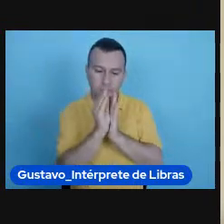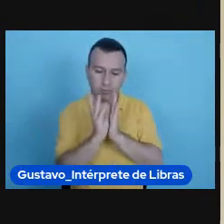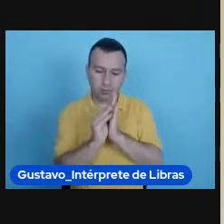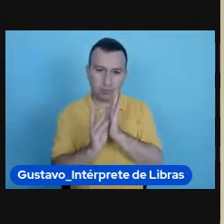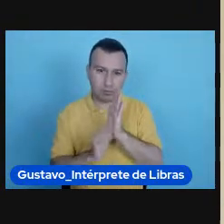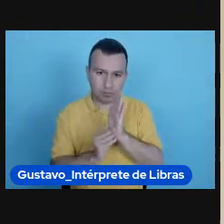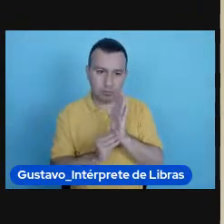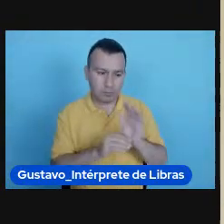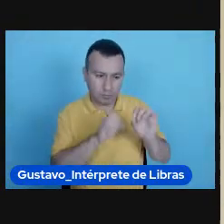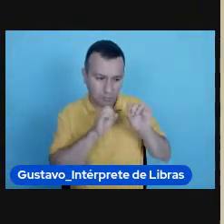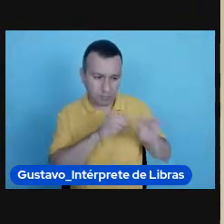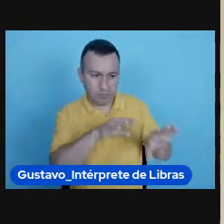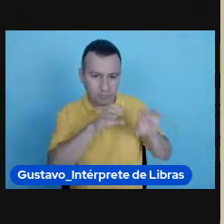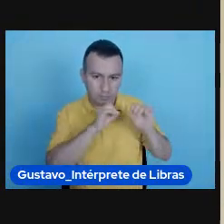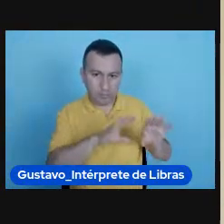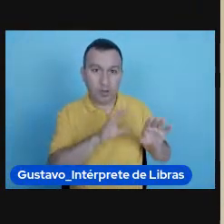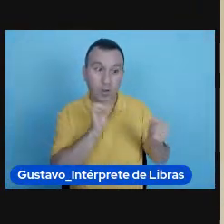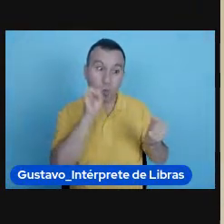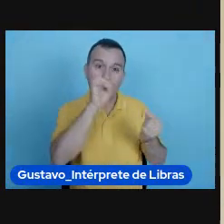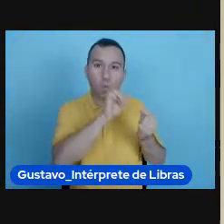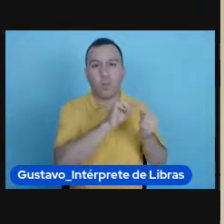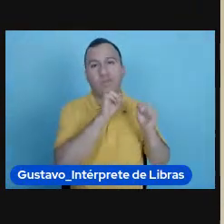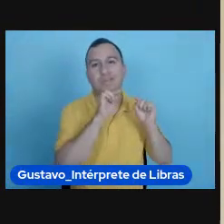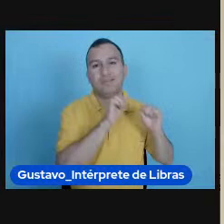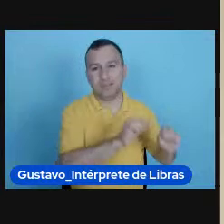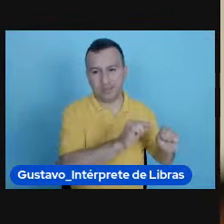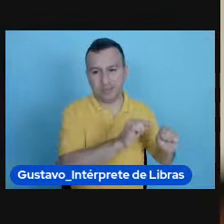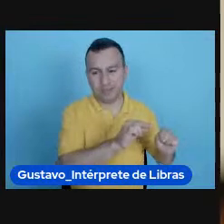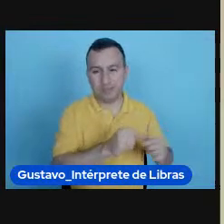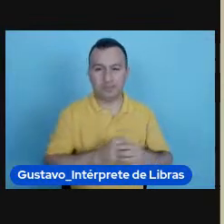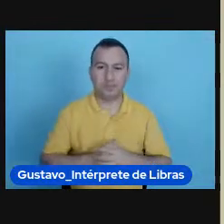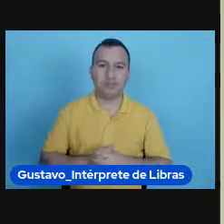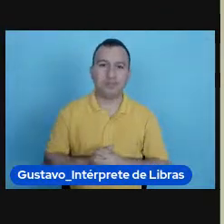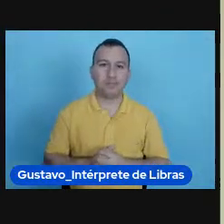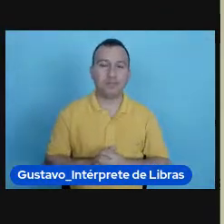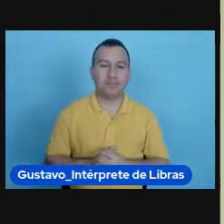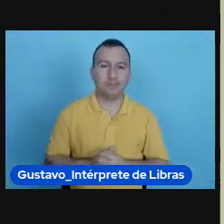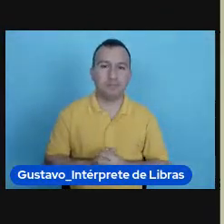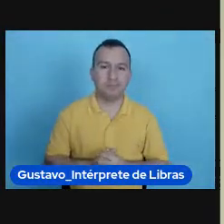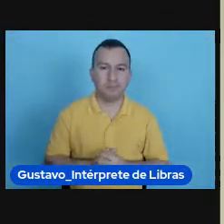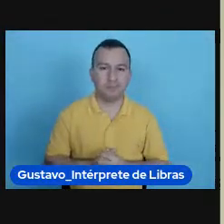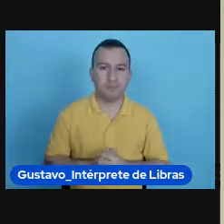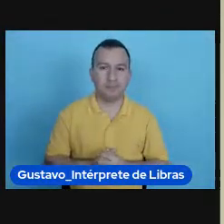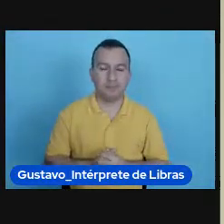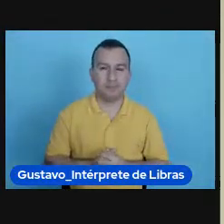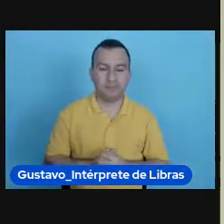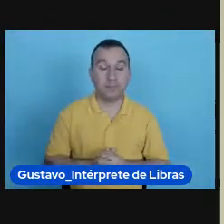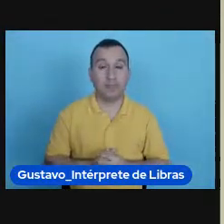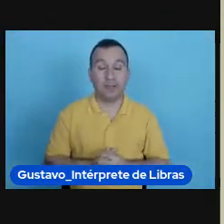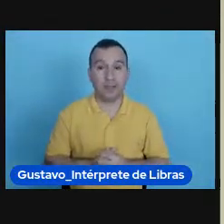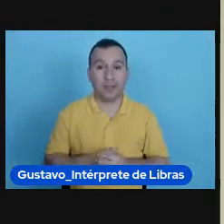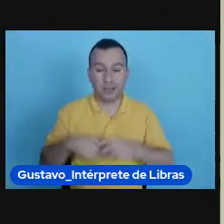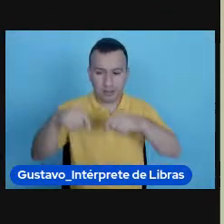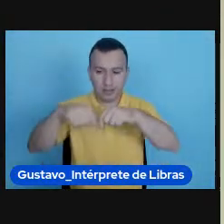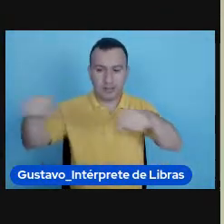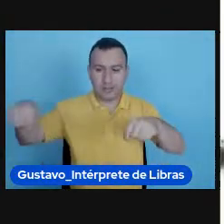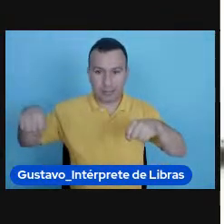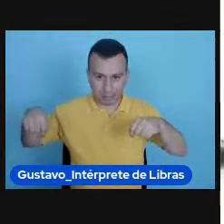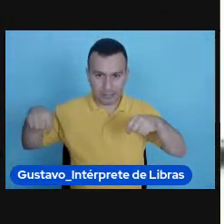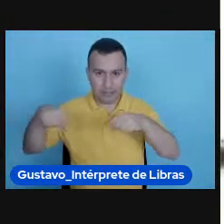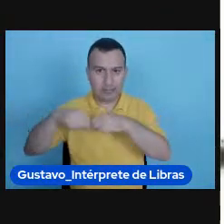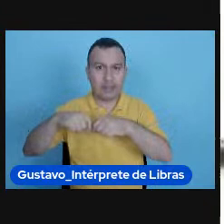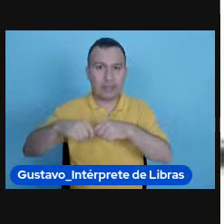que ela possa acompanhar. Turma bastante indisciplinada, né? Então, a gente cria estratégias não só para ela, mas para a